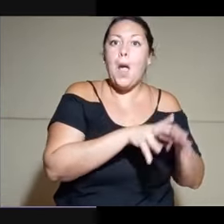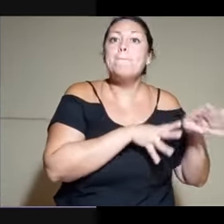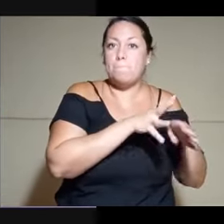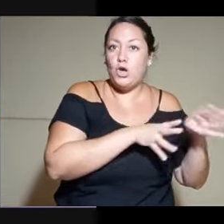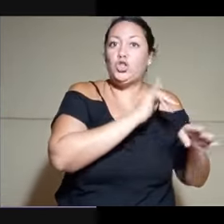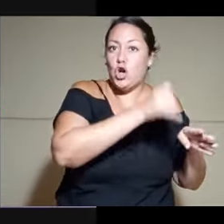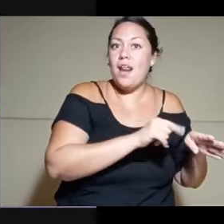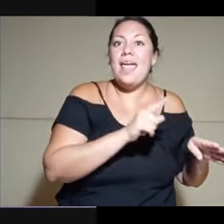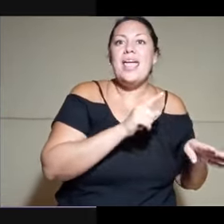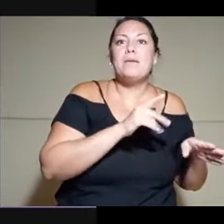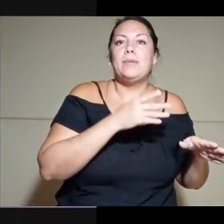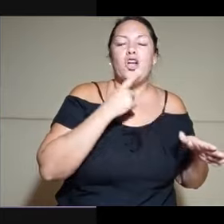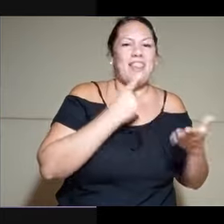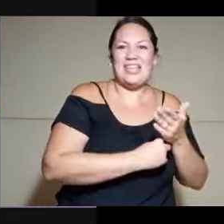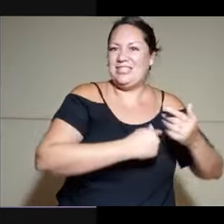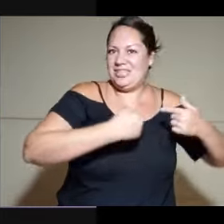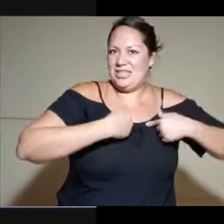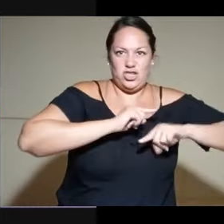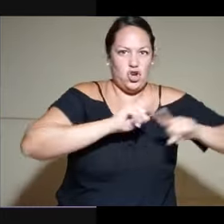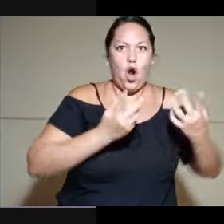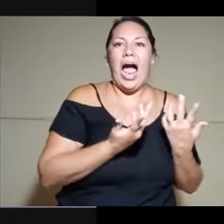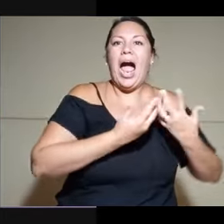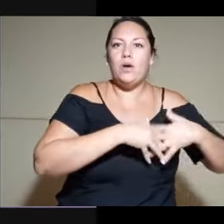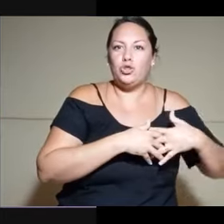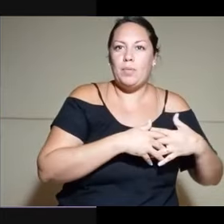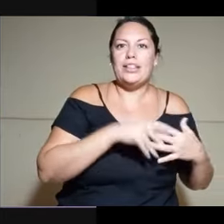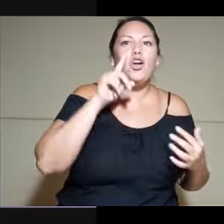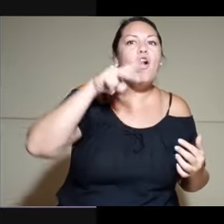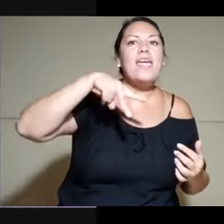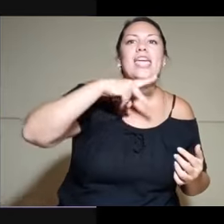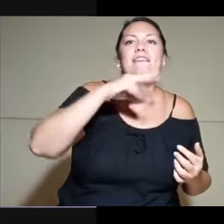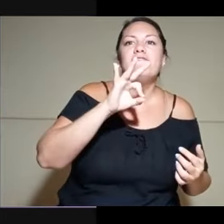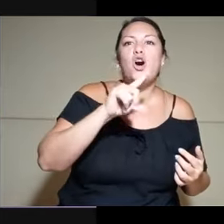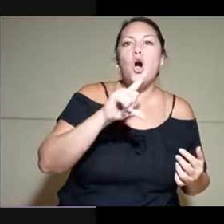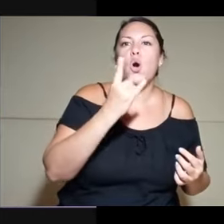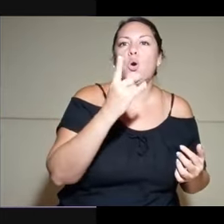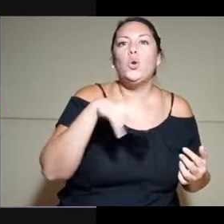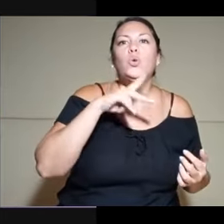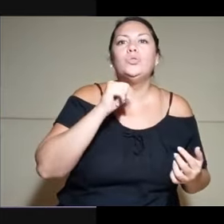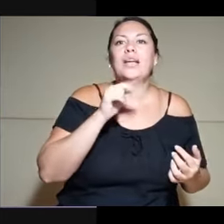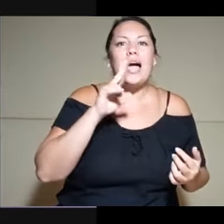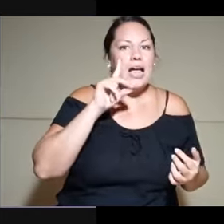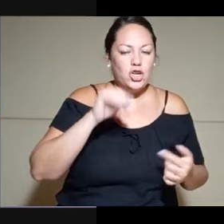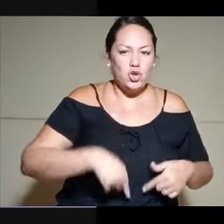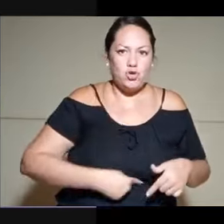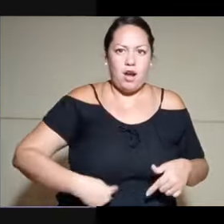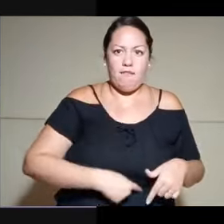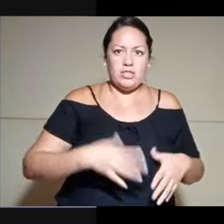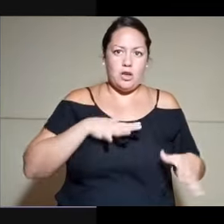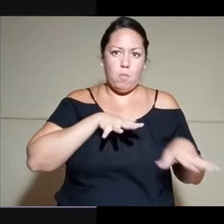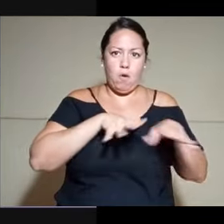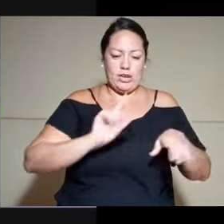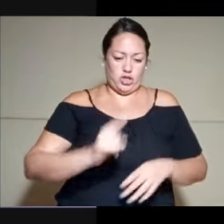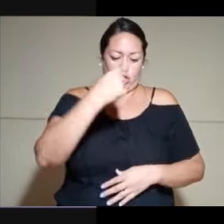motor solo. En el caso del 10º par, es motor, pero es motor involuntario. Porque yo no